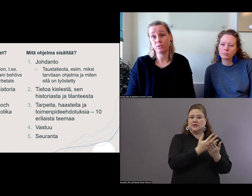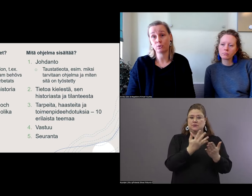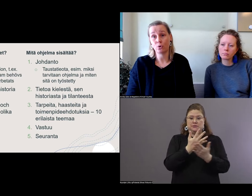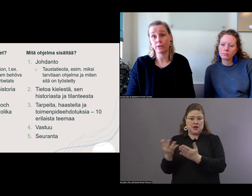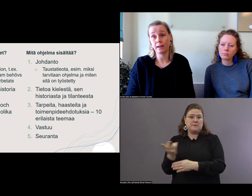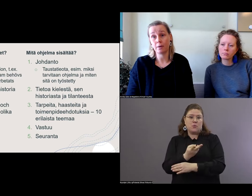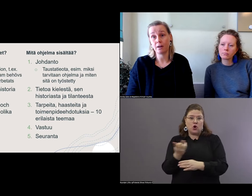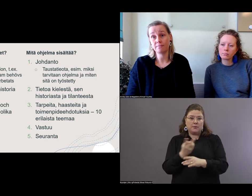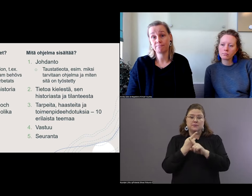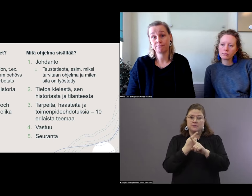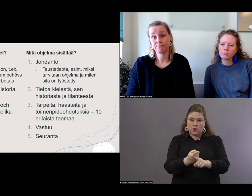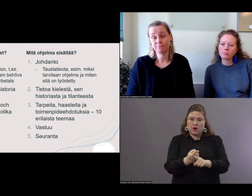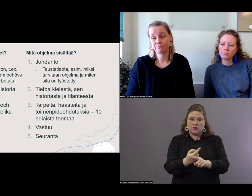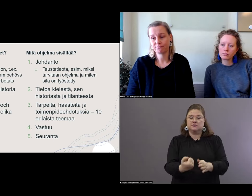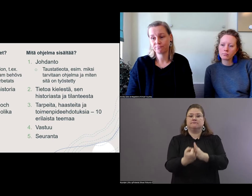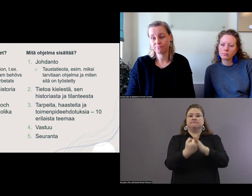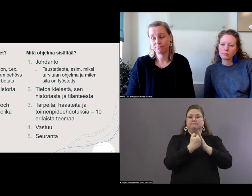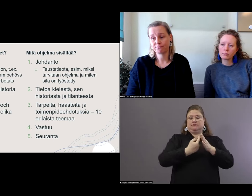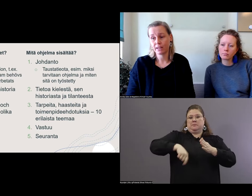tähän elvytysohjelmaan.